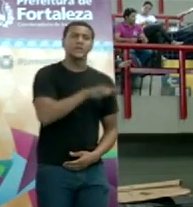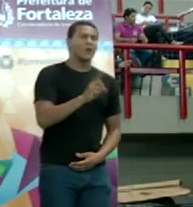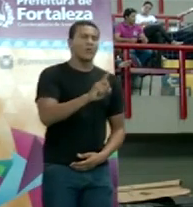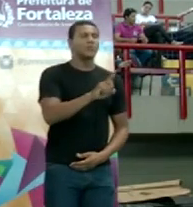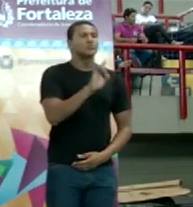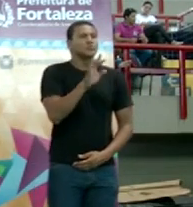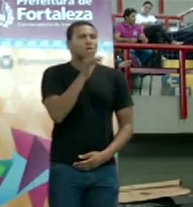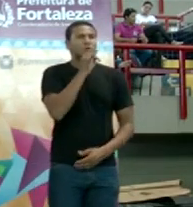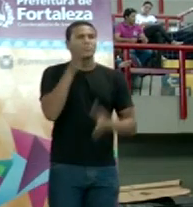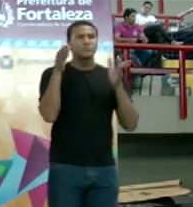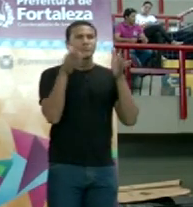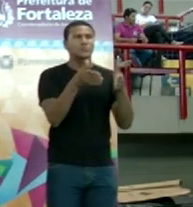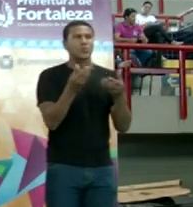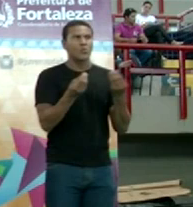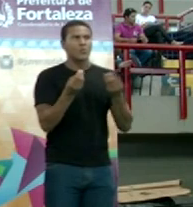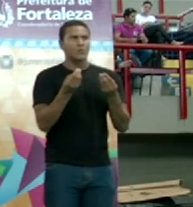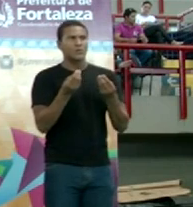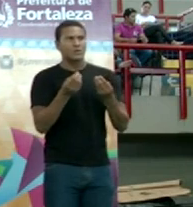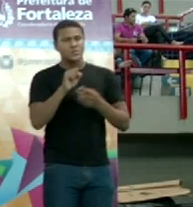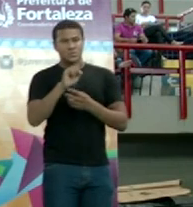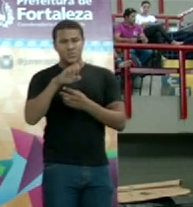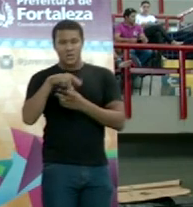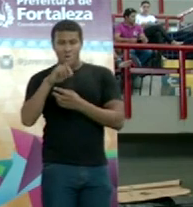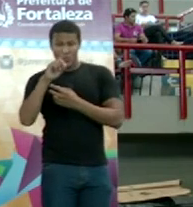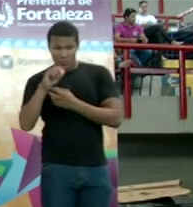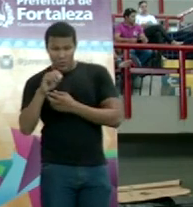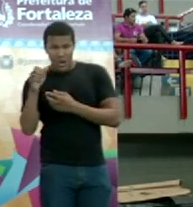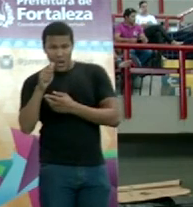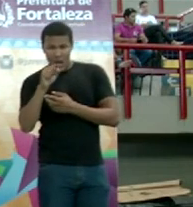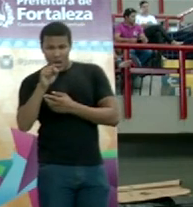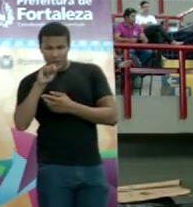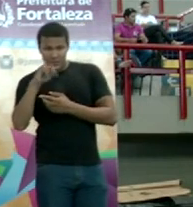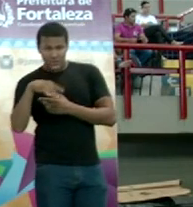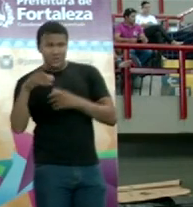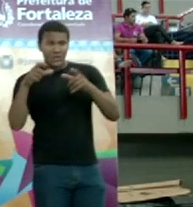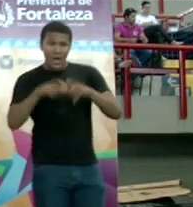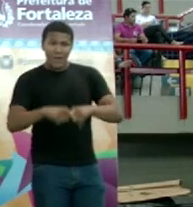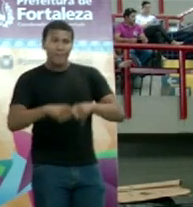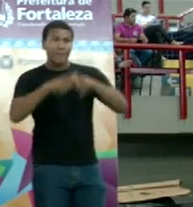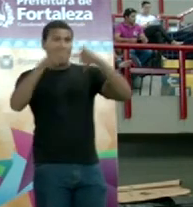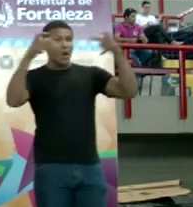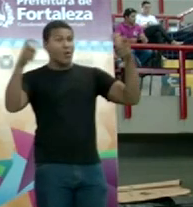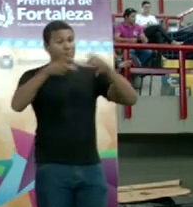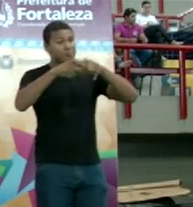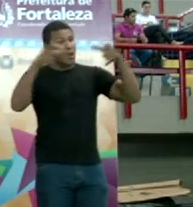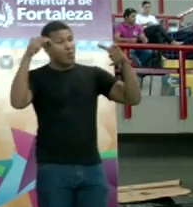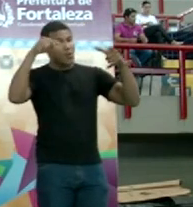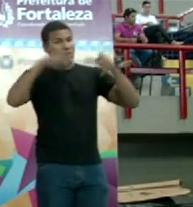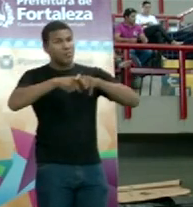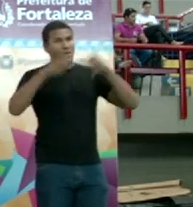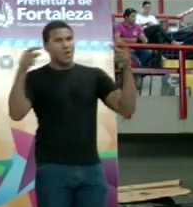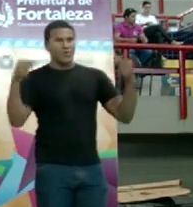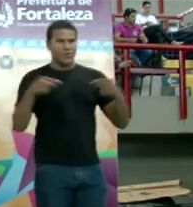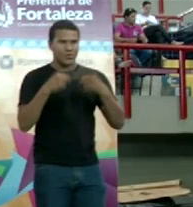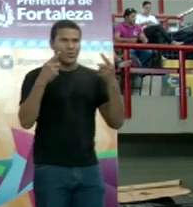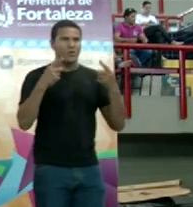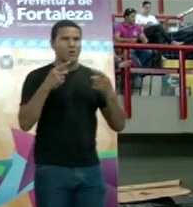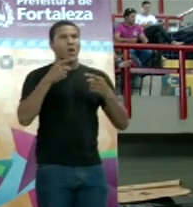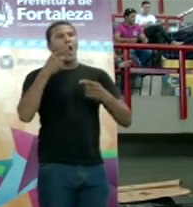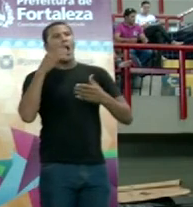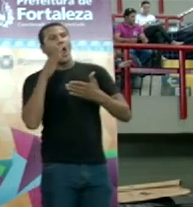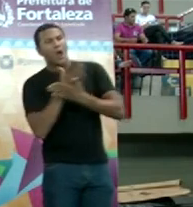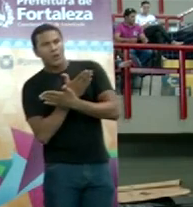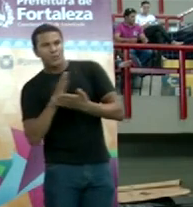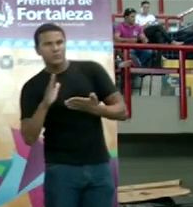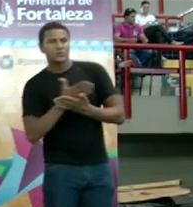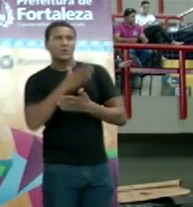competência 3? Ele pode dizer, sendo assim, grande parte, na maioria das vezes, em alguns